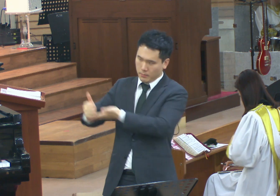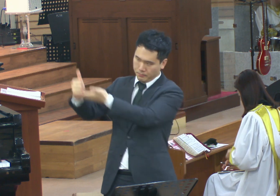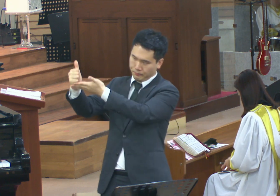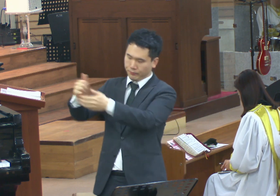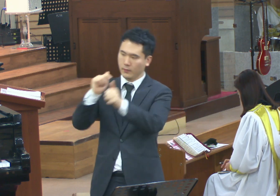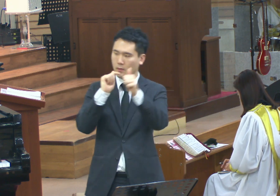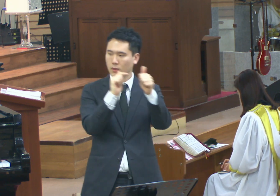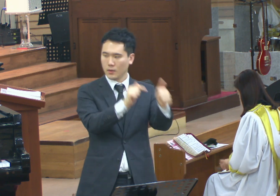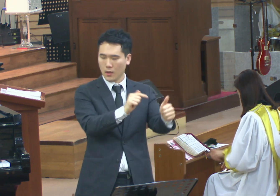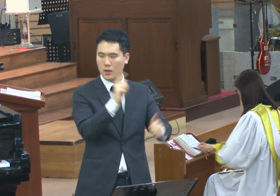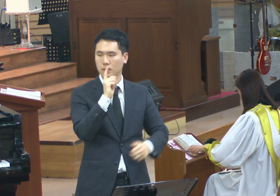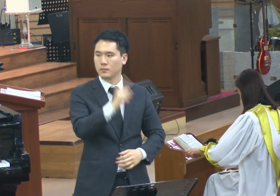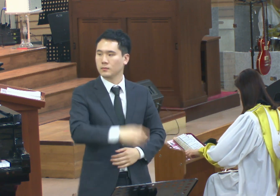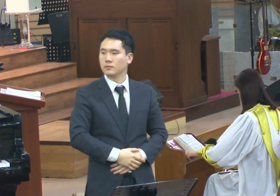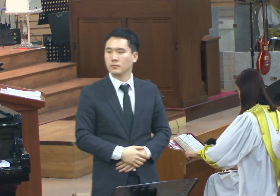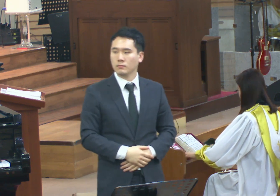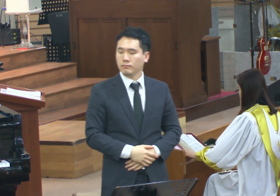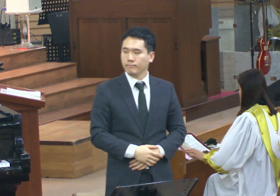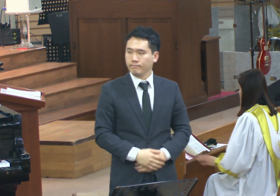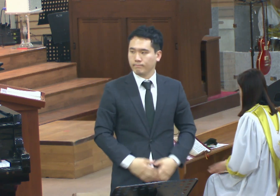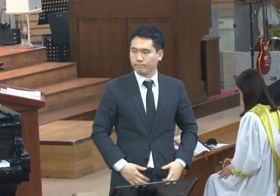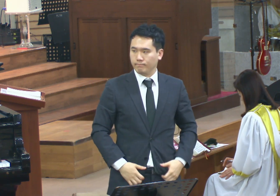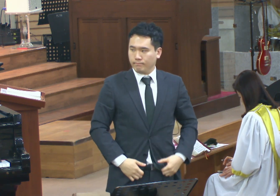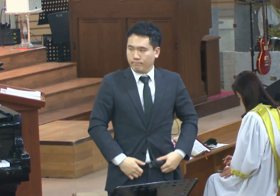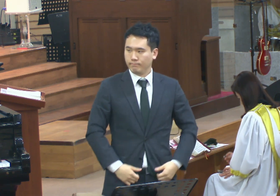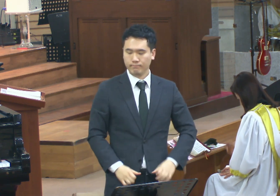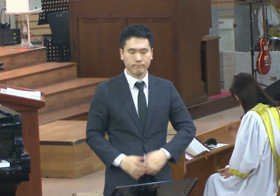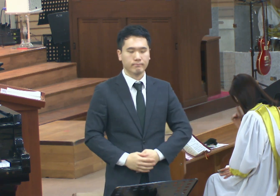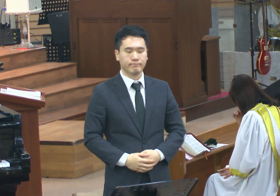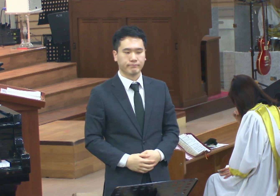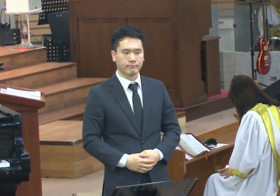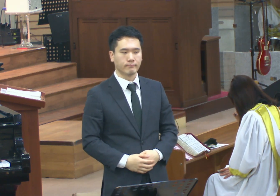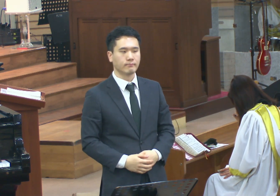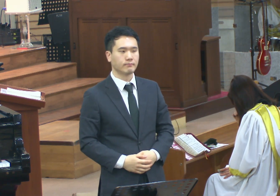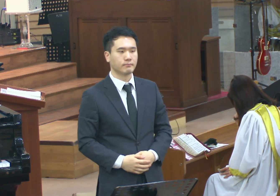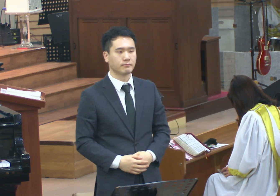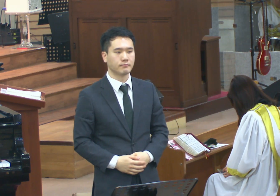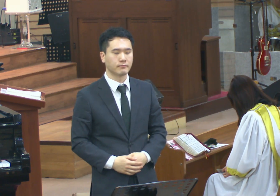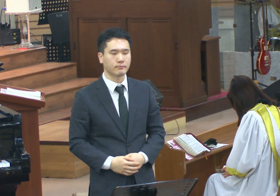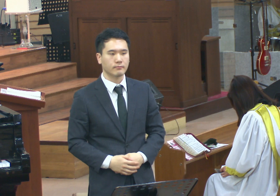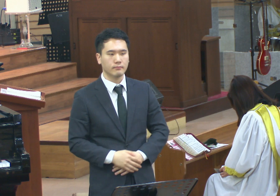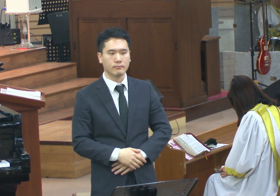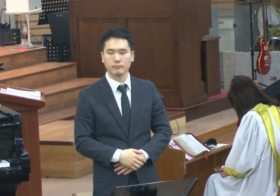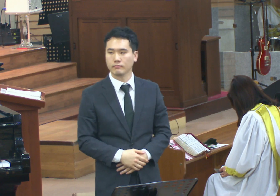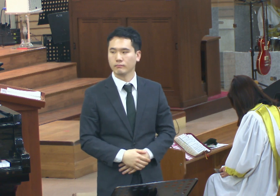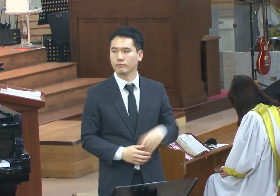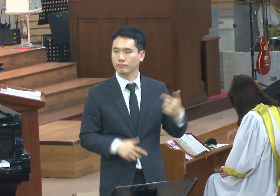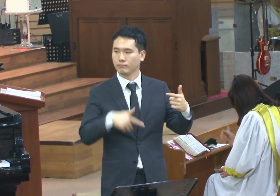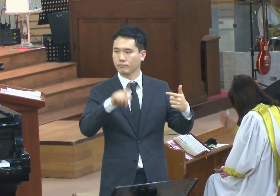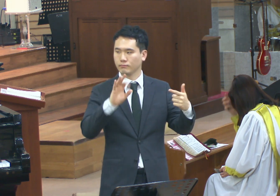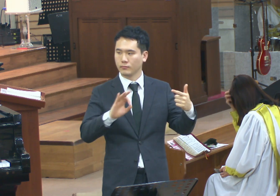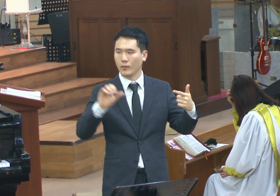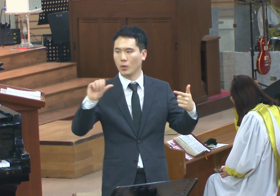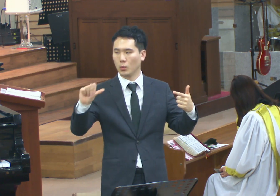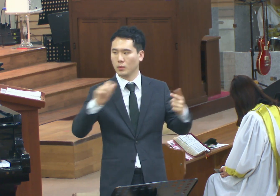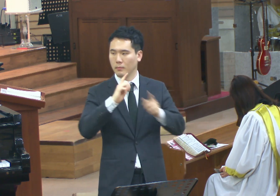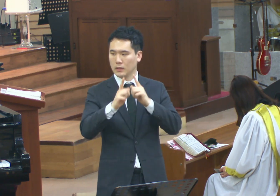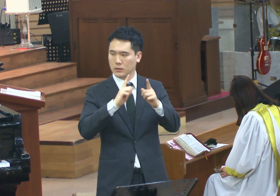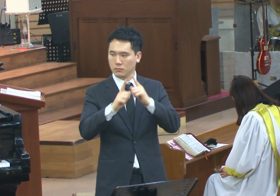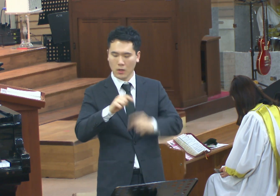이 말씀은 쉐마, 신명기 쉐마, 이스라엘아 들으라, 그 말씀에서 나왔어요. 6장 5절 말씀. 너는 마음을 다하고 뜻을